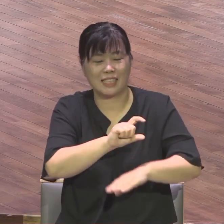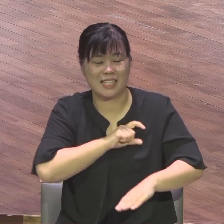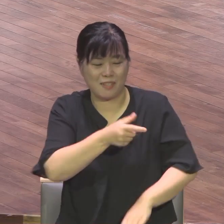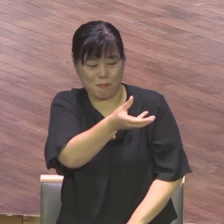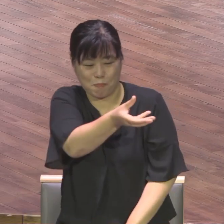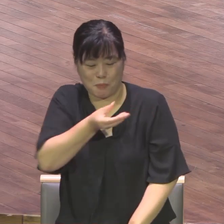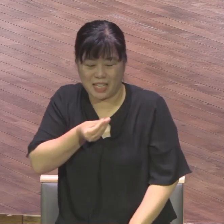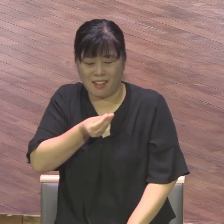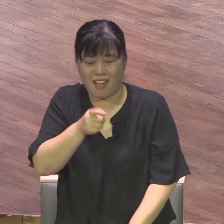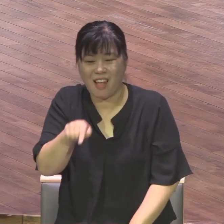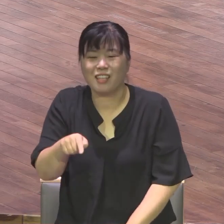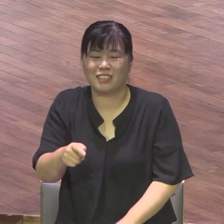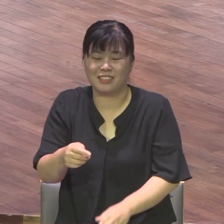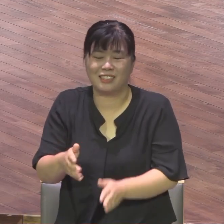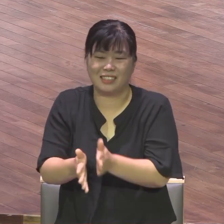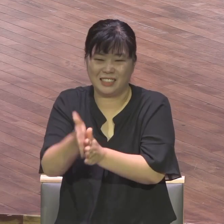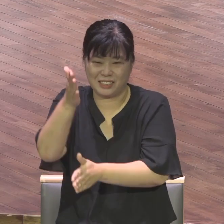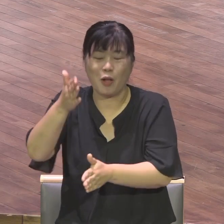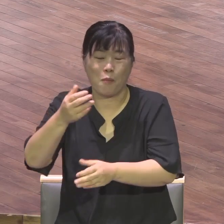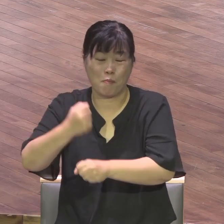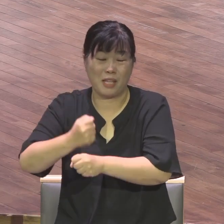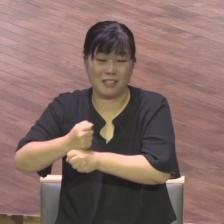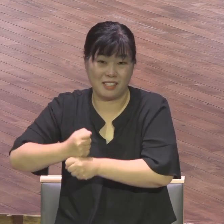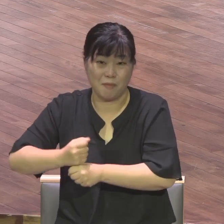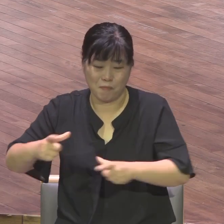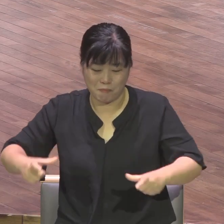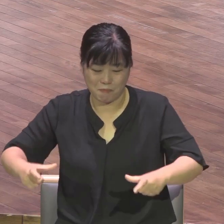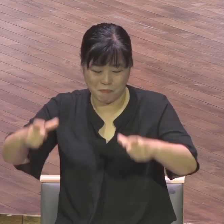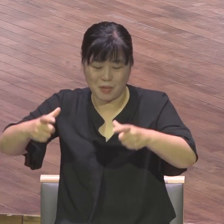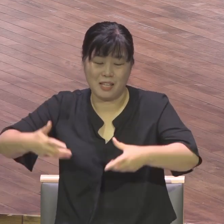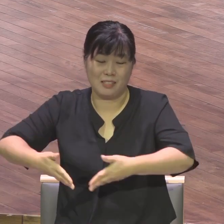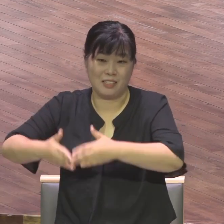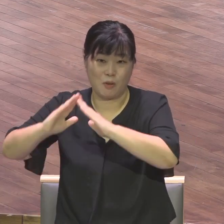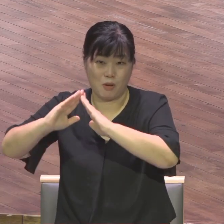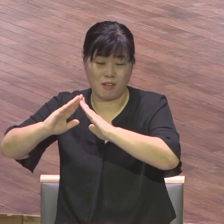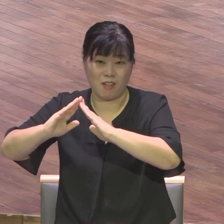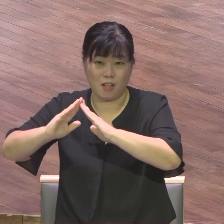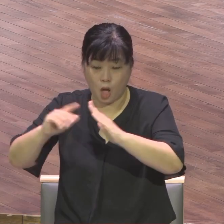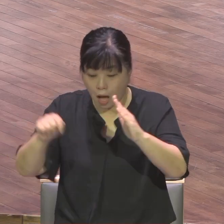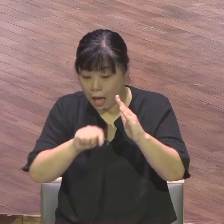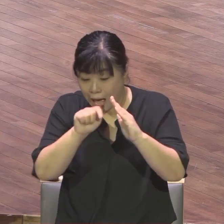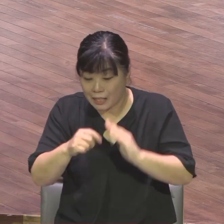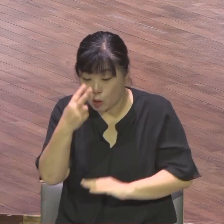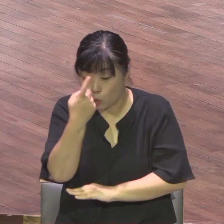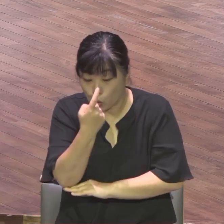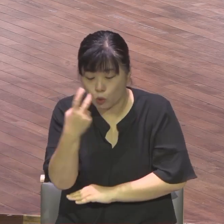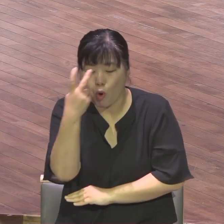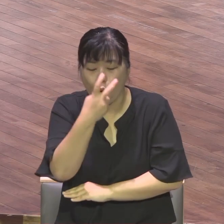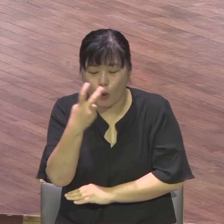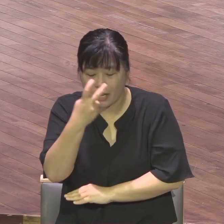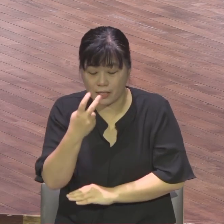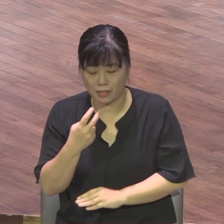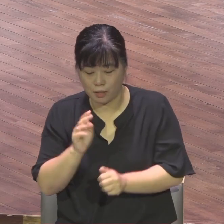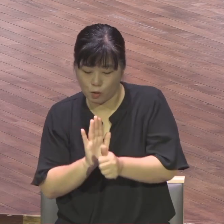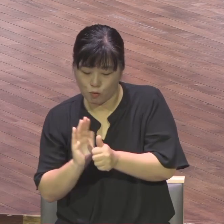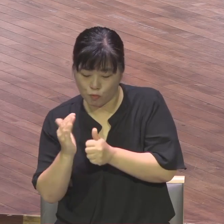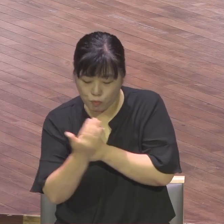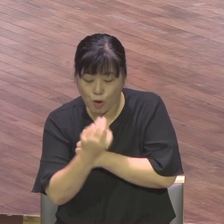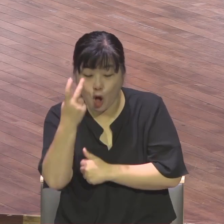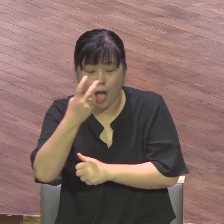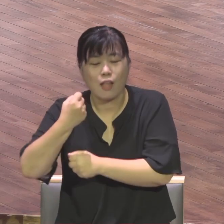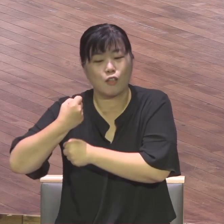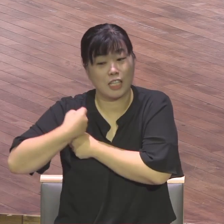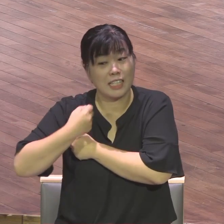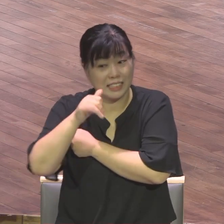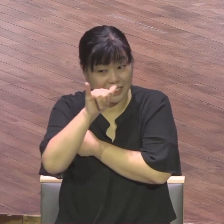이 로마 총독을 호위하는 군대가 있었죠. 그 군대 이름이 이탈리아 부대였어요. 자,